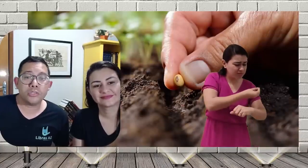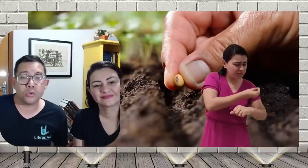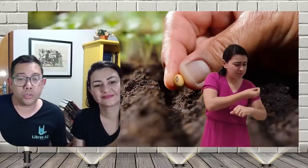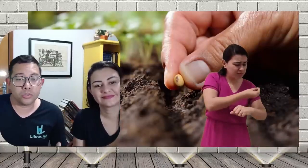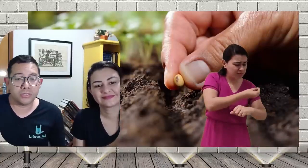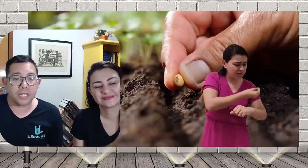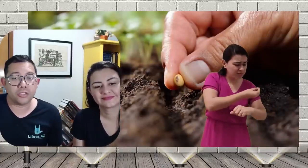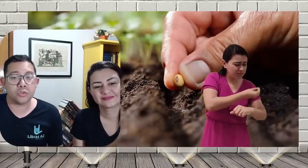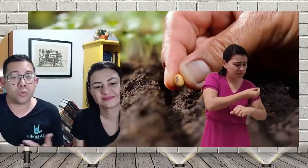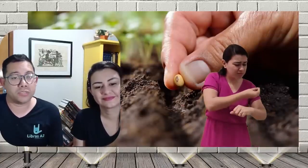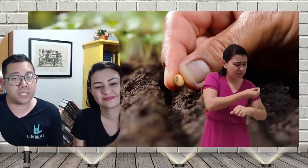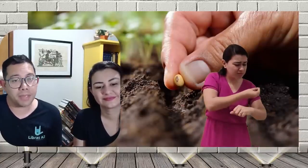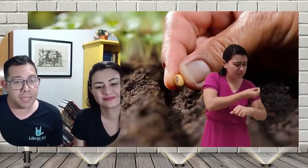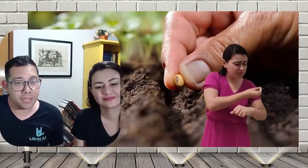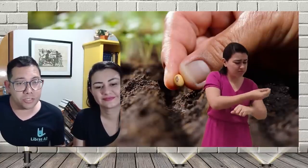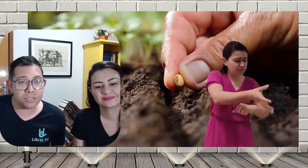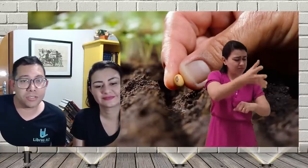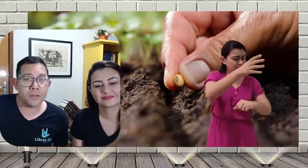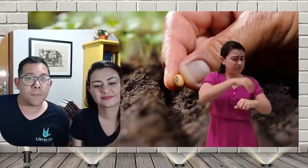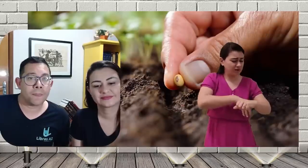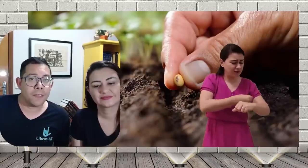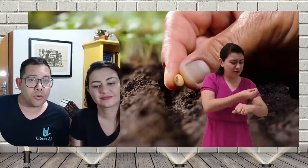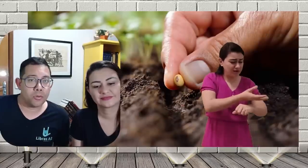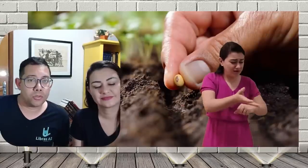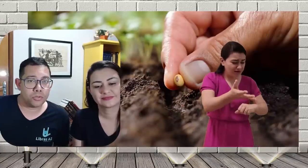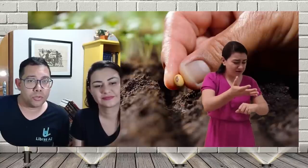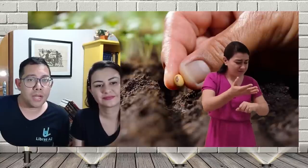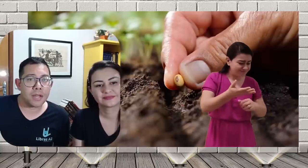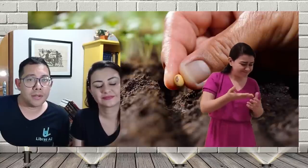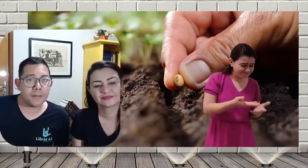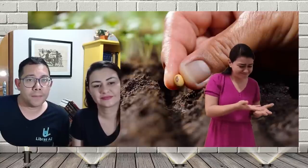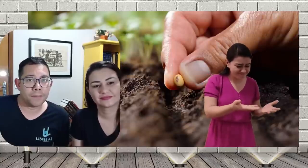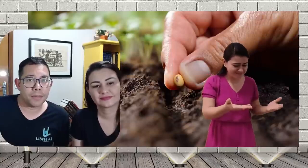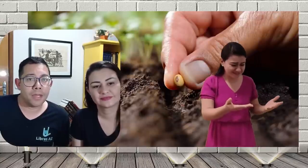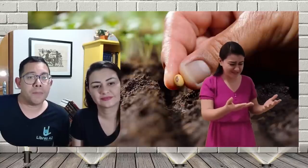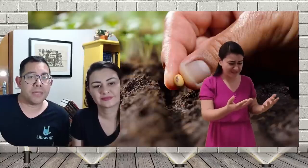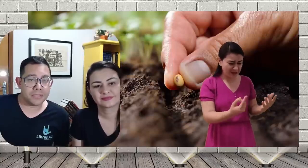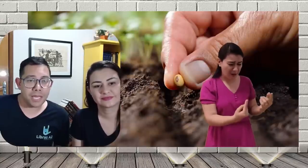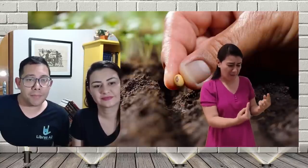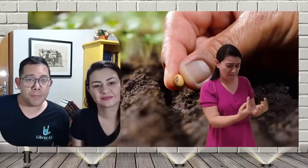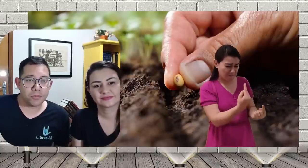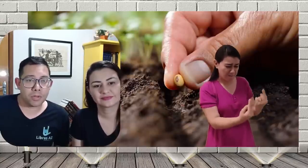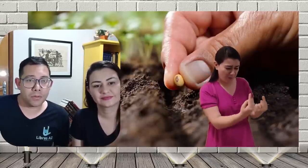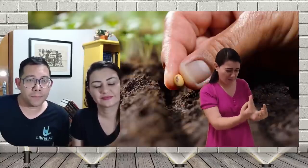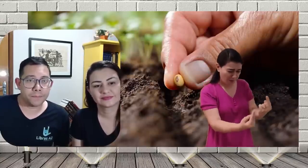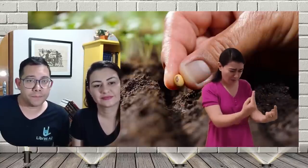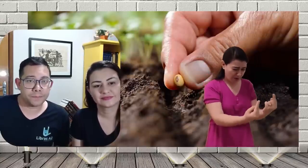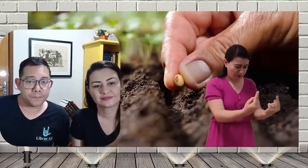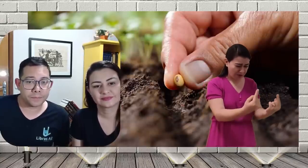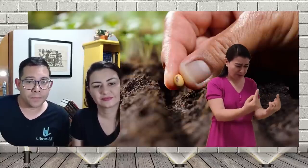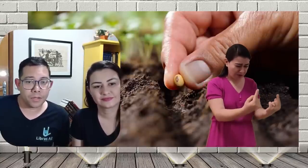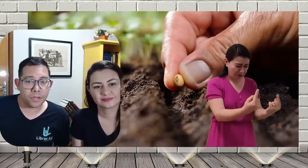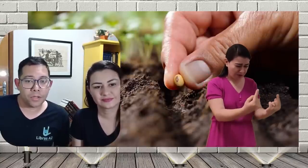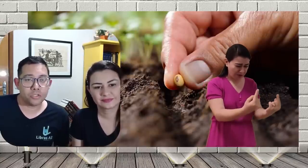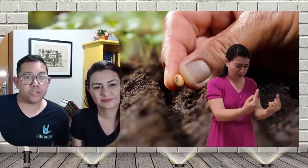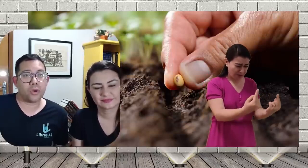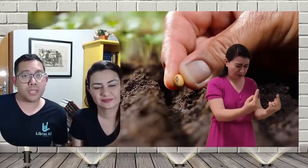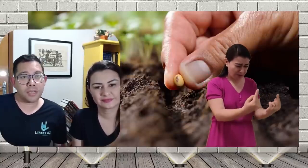o seu cesto com sementes e começou a jogar. Percebe, pessoal? Só